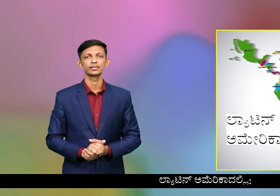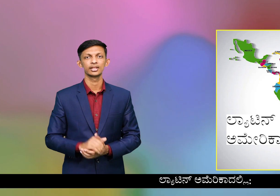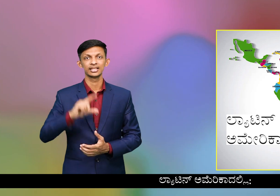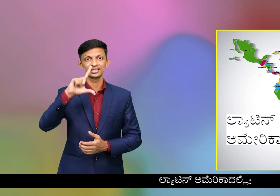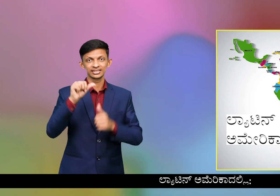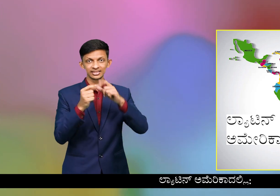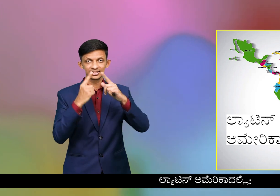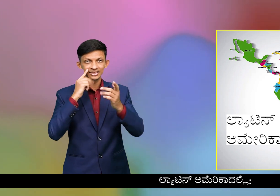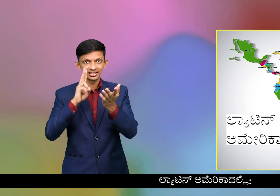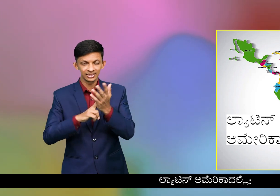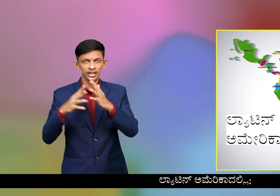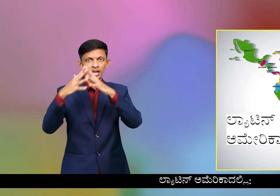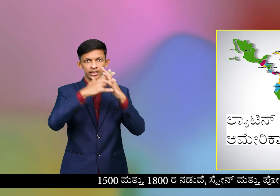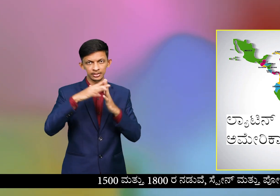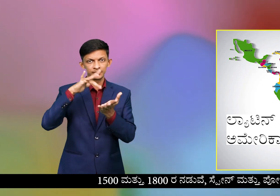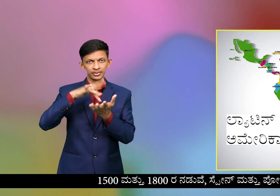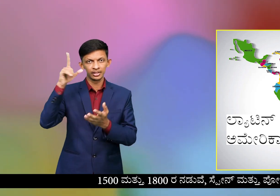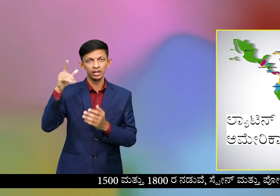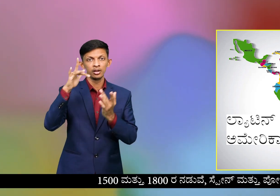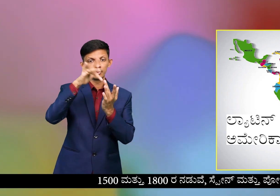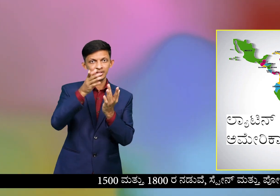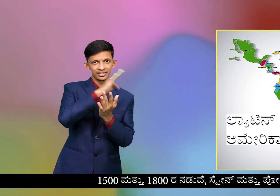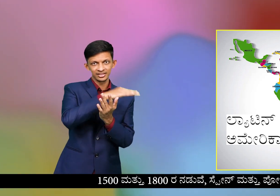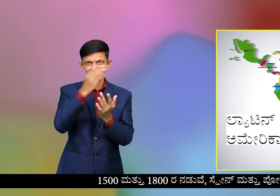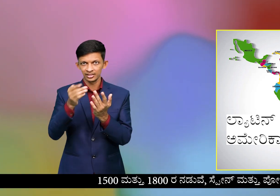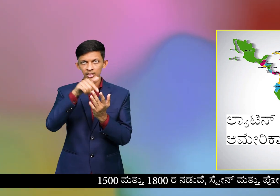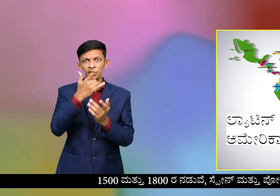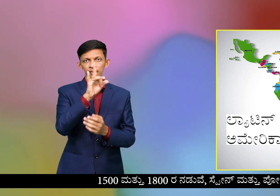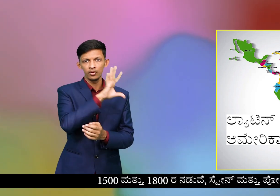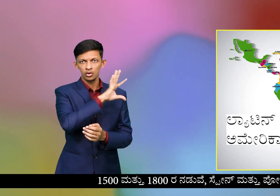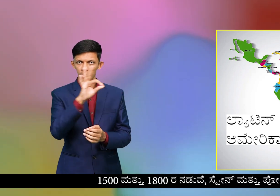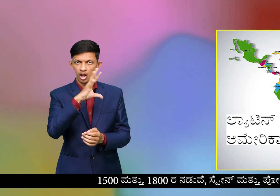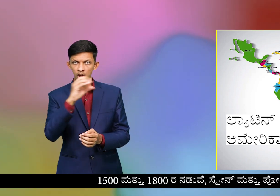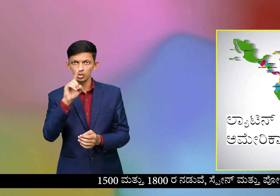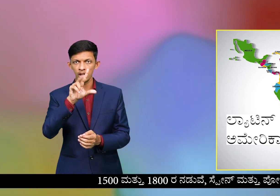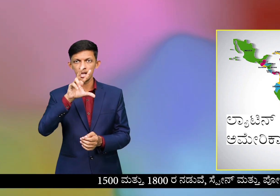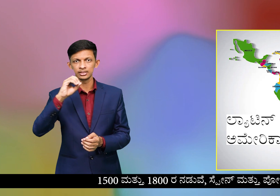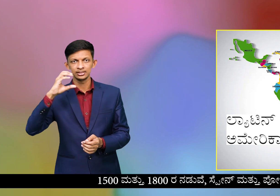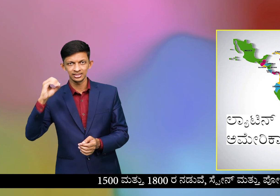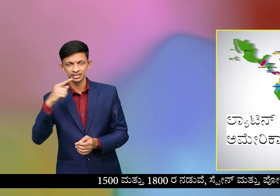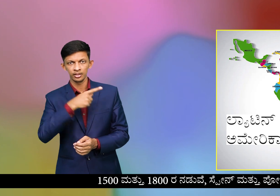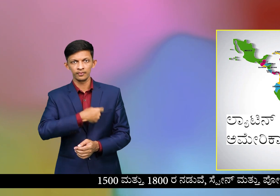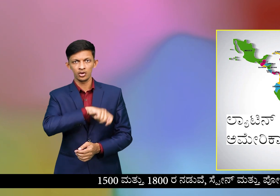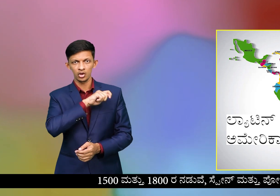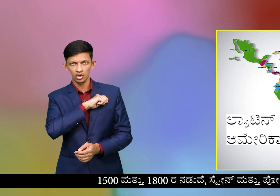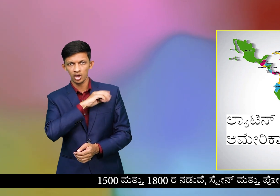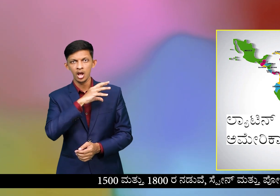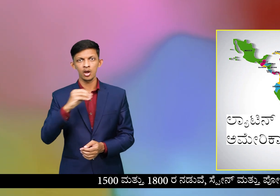ಲ್ಯಾಟಿನ್ ಅಮೆರಿಕಾದಲ್ಲಿ 1500 ಮತ್ತು 1800 ನಡುವೆ ಸ್ಪೇನ್ ಮತ್ತು ಪೋರ್ಚುಗಲ್